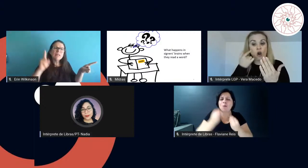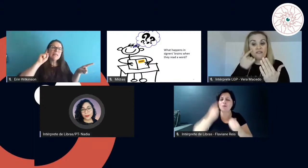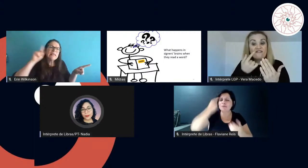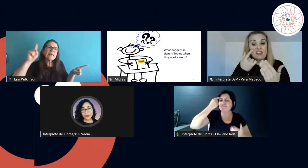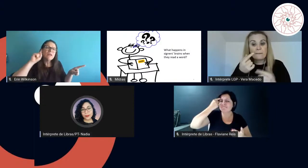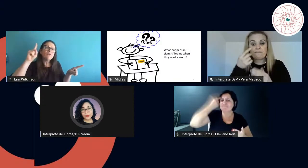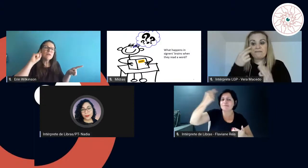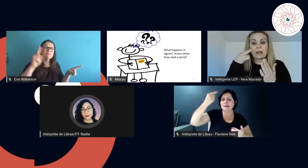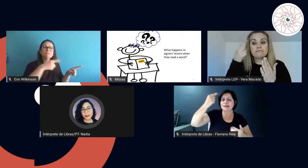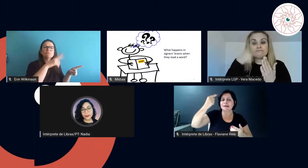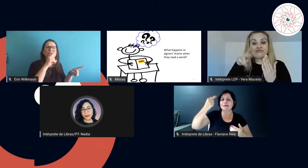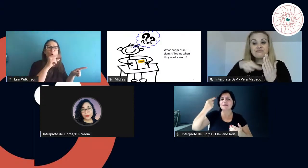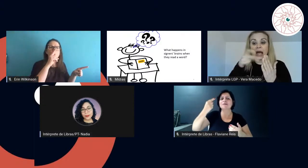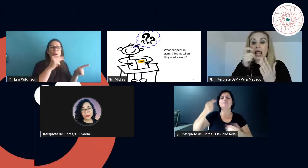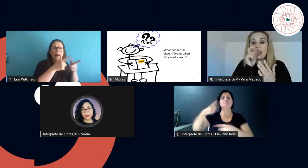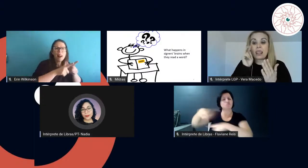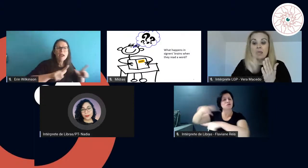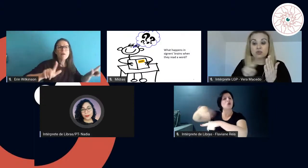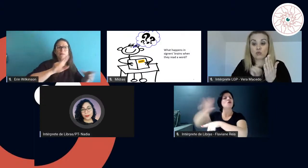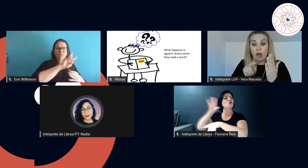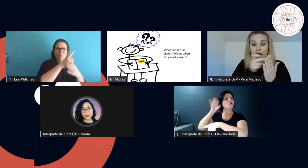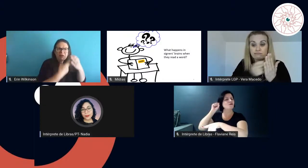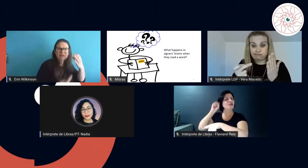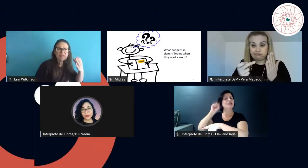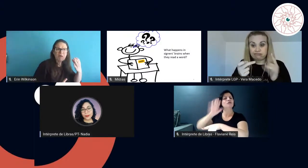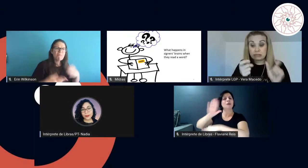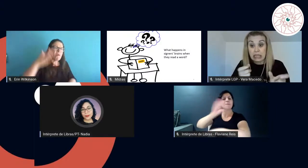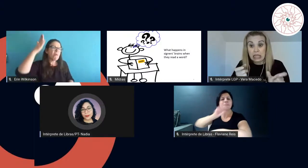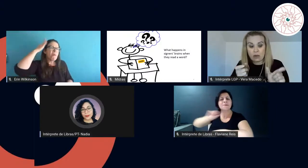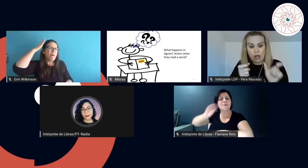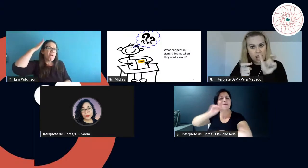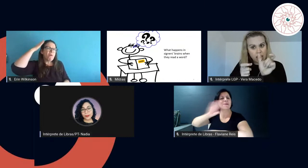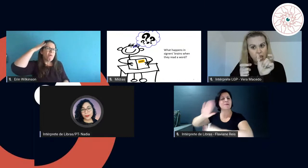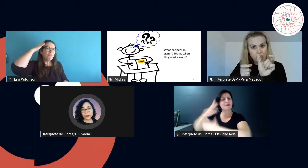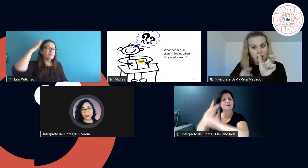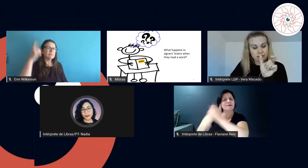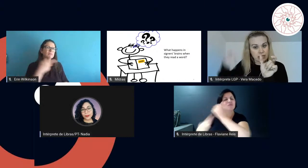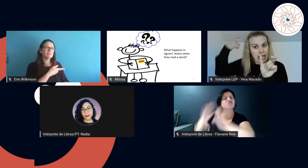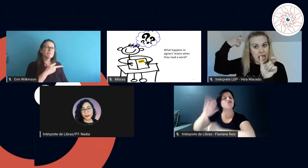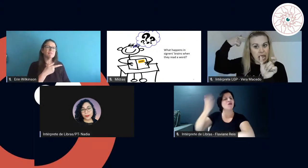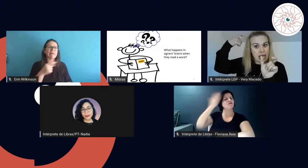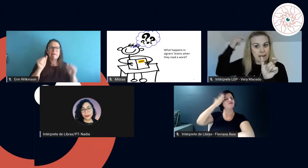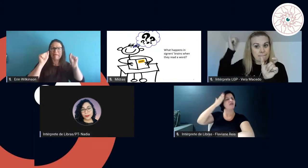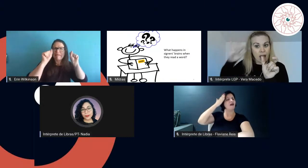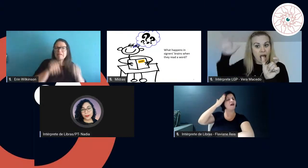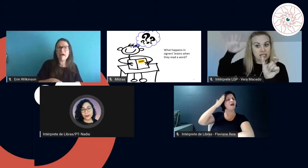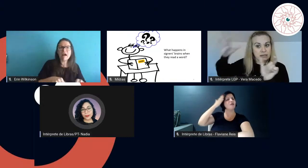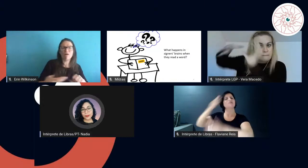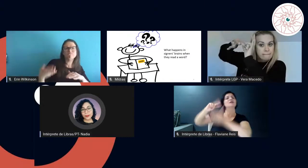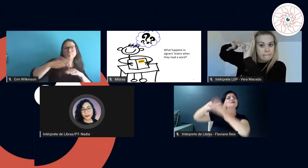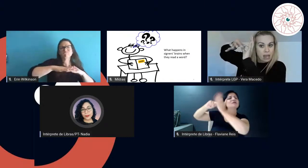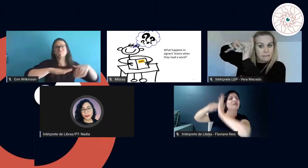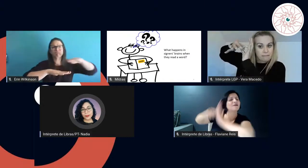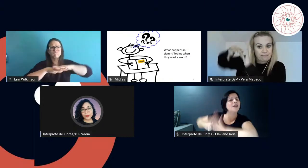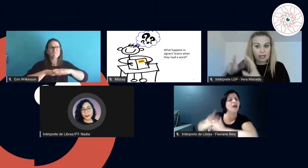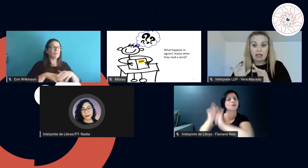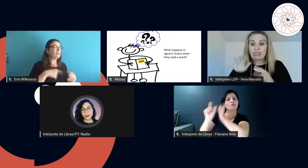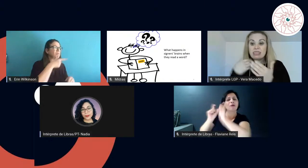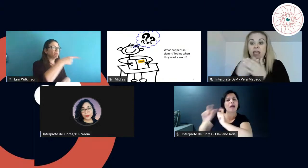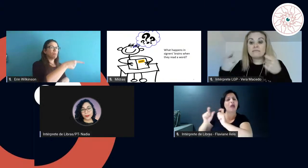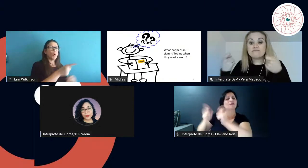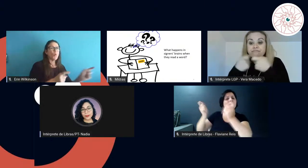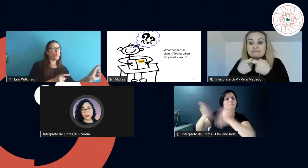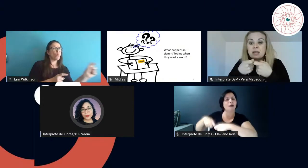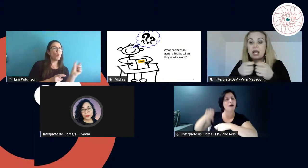modalidade gráfica da palavra e logo remetendo-se à imagem, né? Então, a modalidade